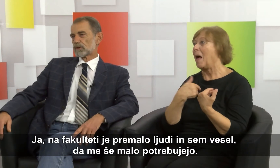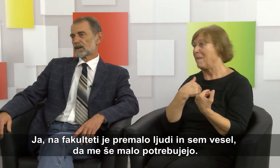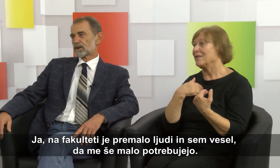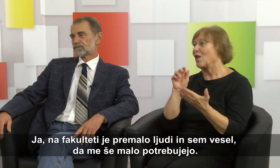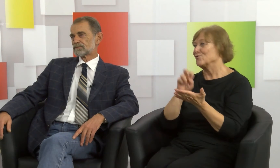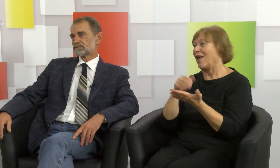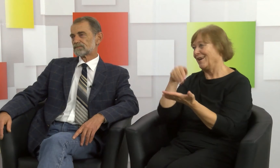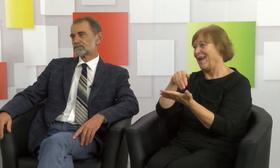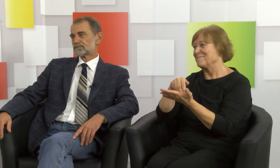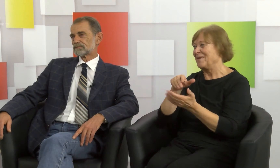potrebujejo.